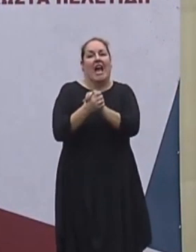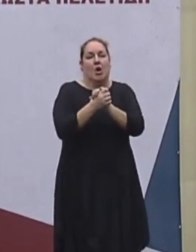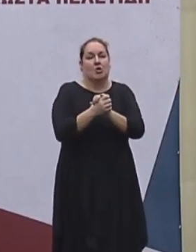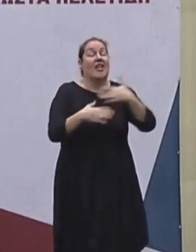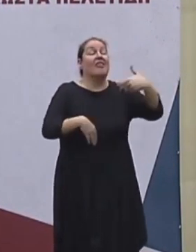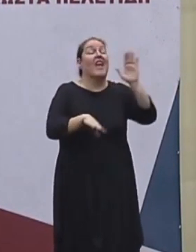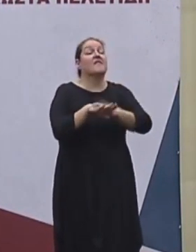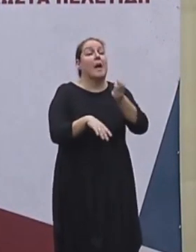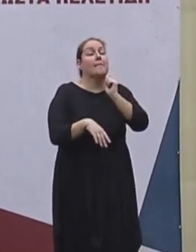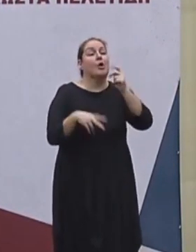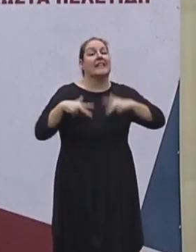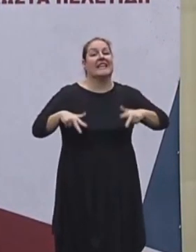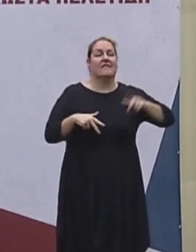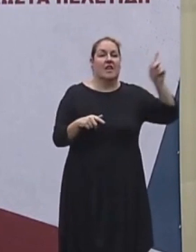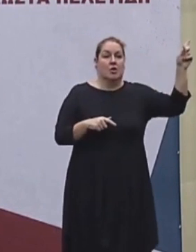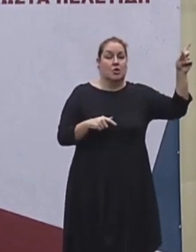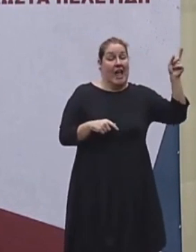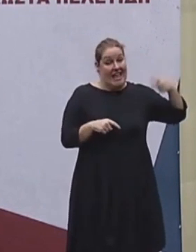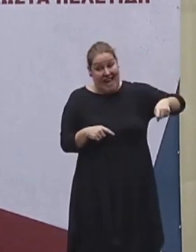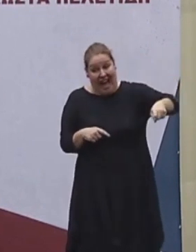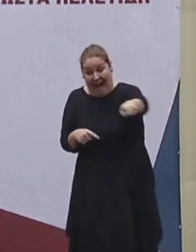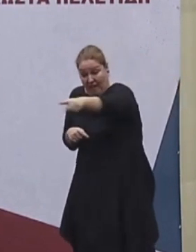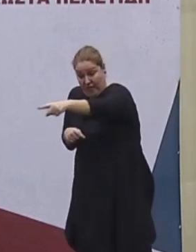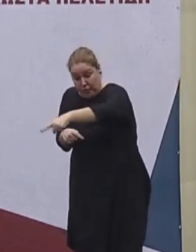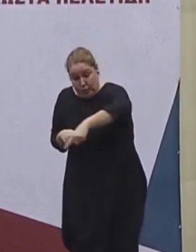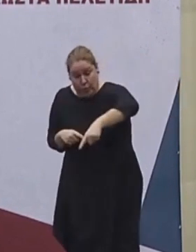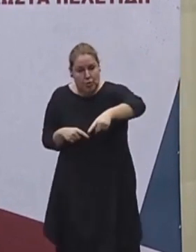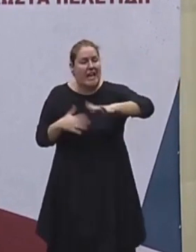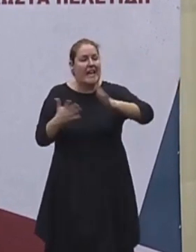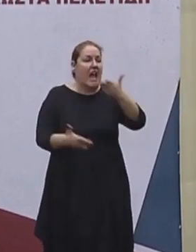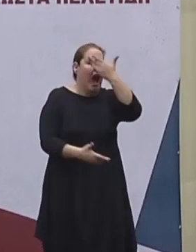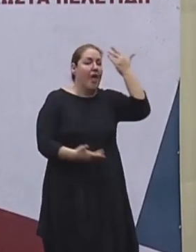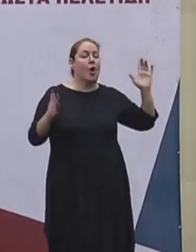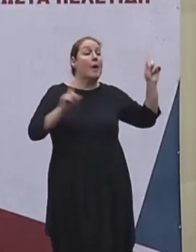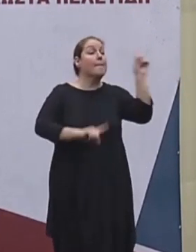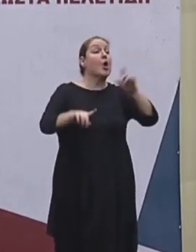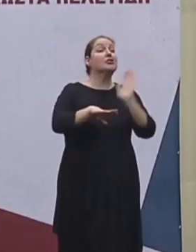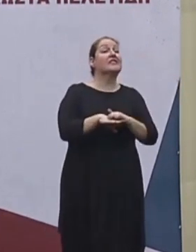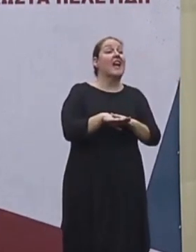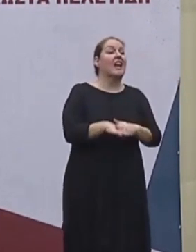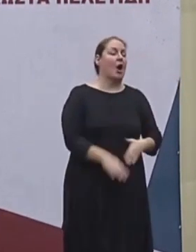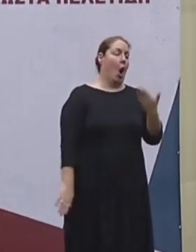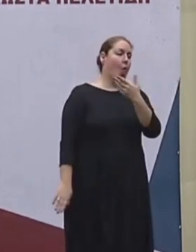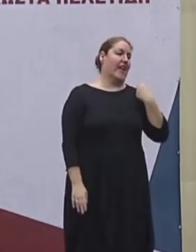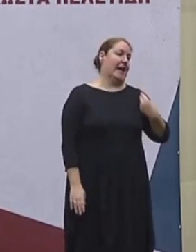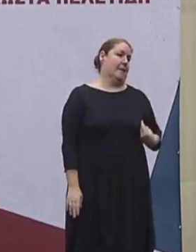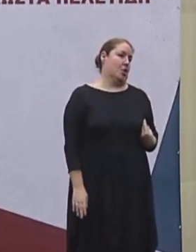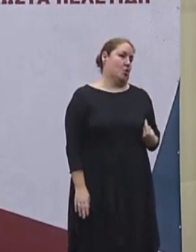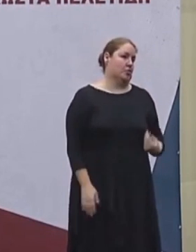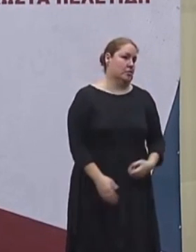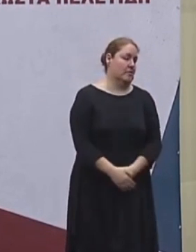φταίει η πολιτική των κυβερνήσεων. Για αυτούς όλοι αυτοί είναι αθώοι. Ποιος φταίει? Ο